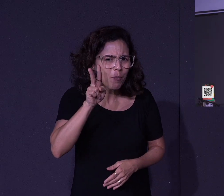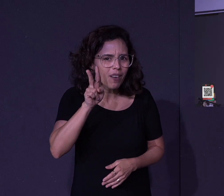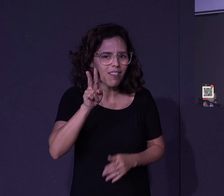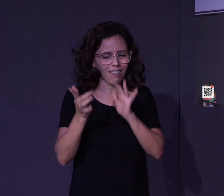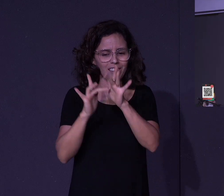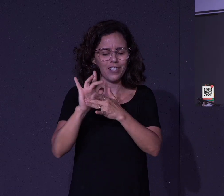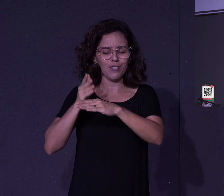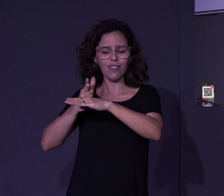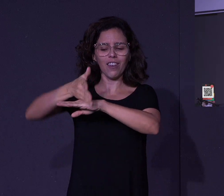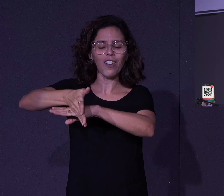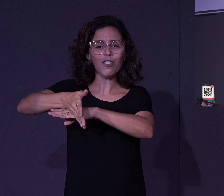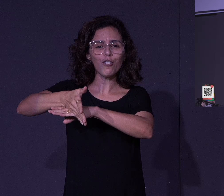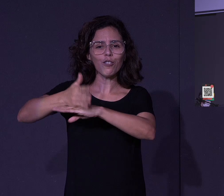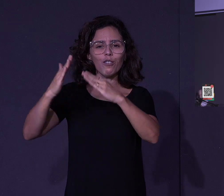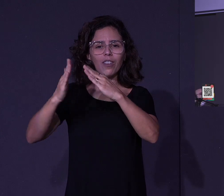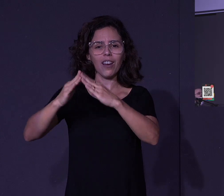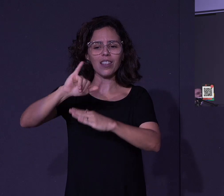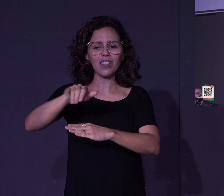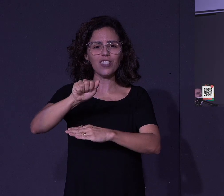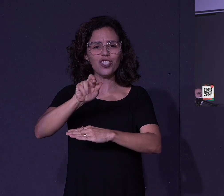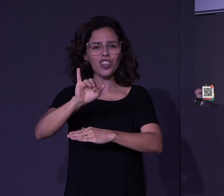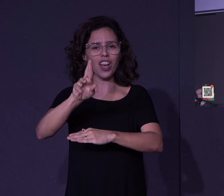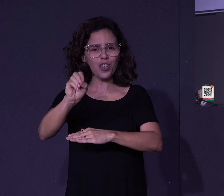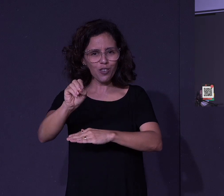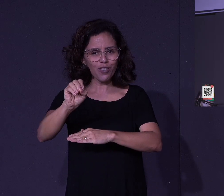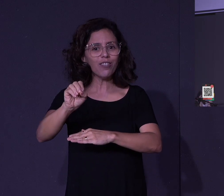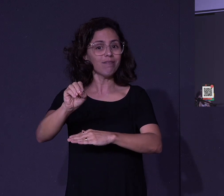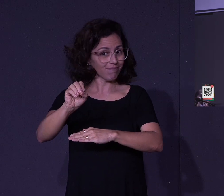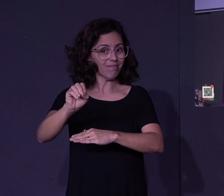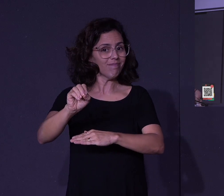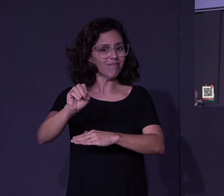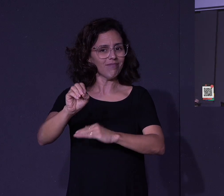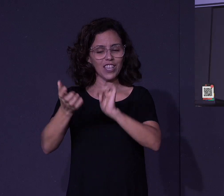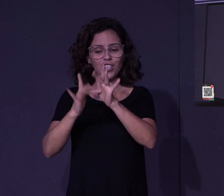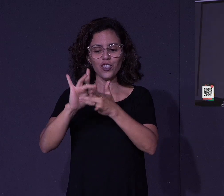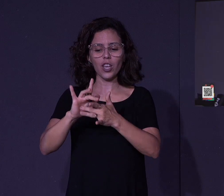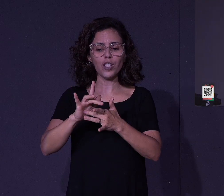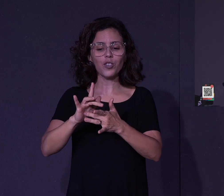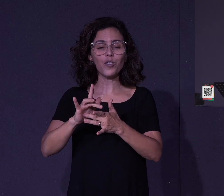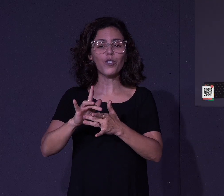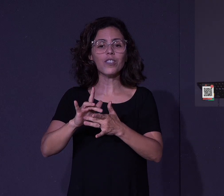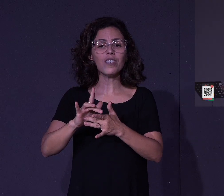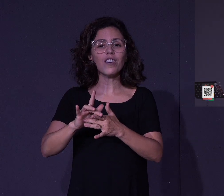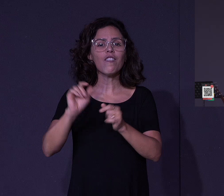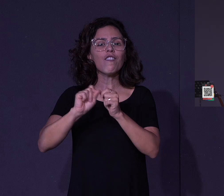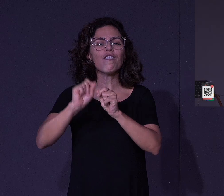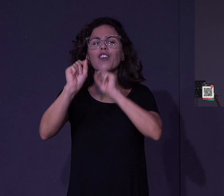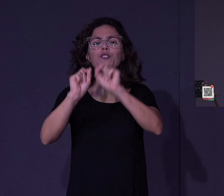em Marcos capítulo 5 também. Ele entra na casa de Jairo e a Bíblia diz que lá estava um